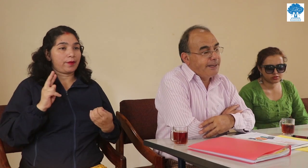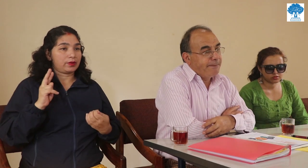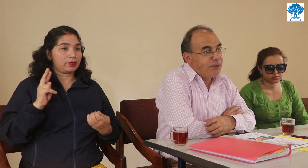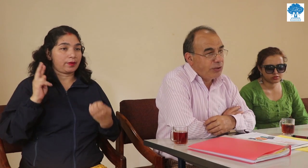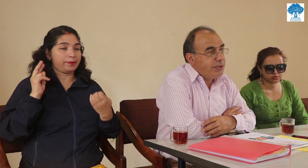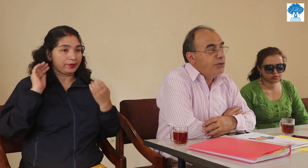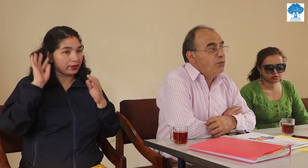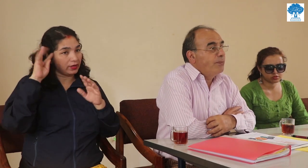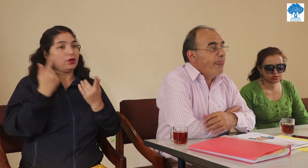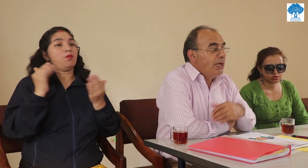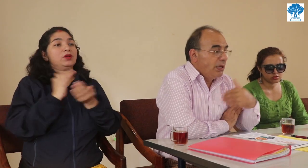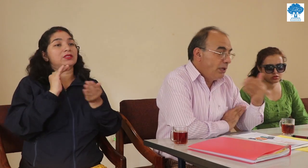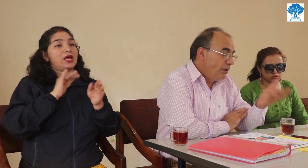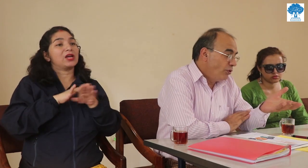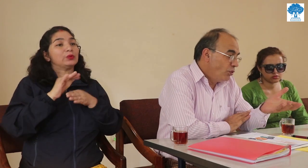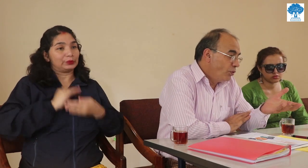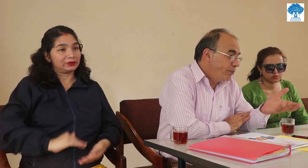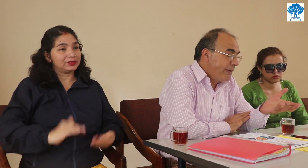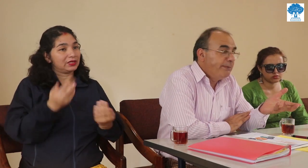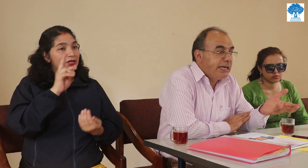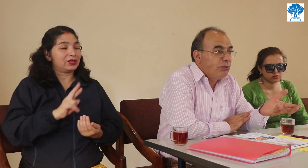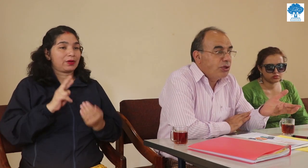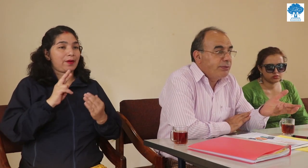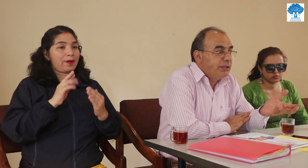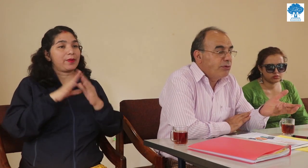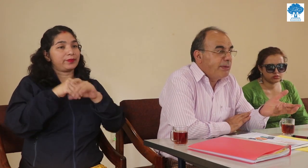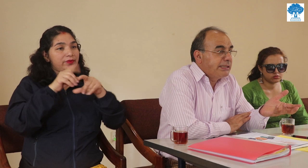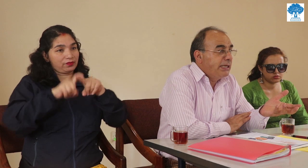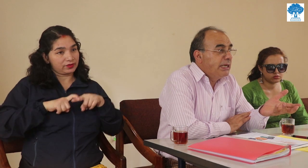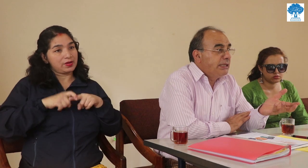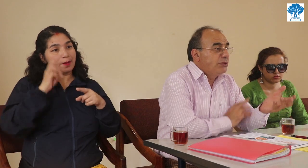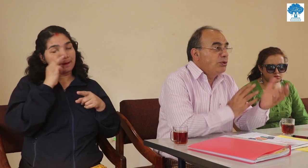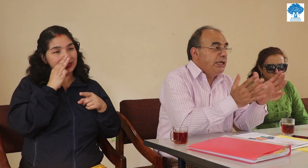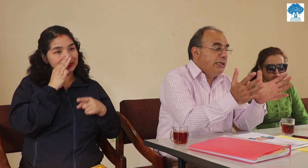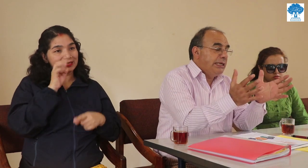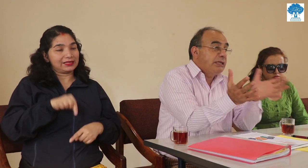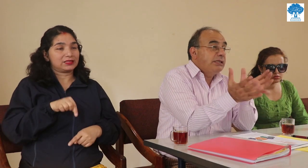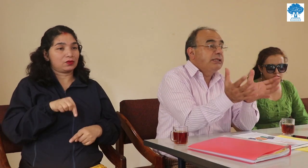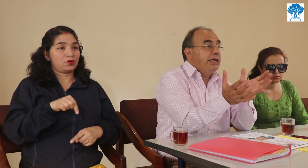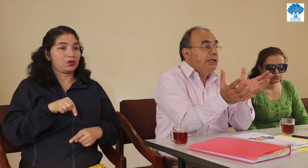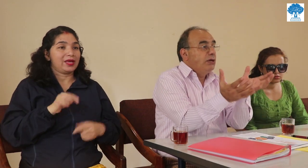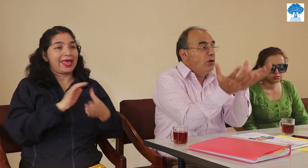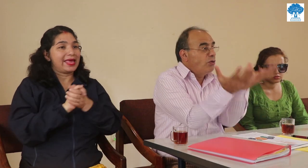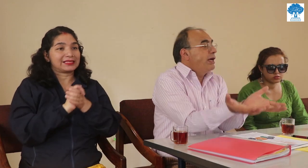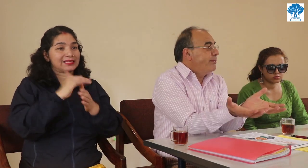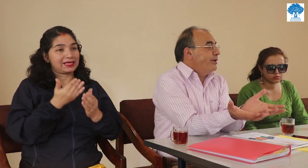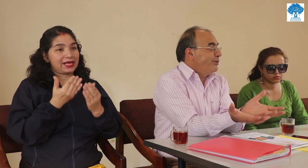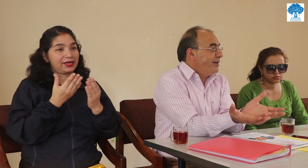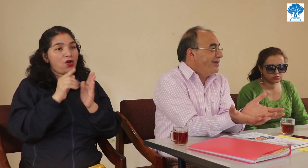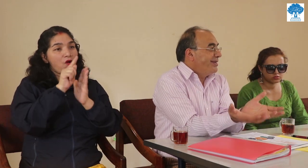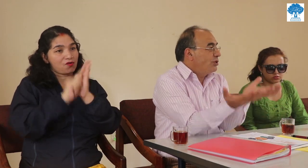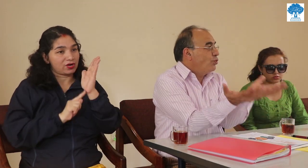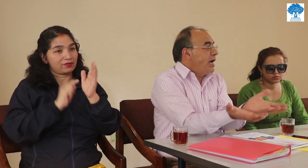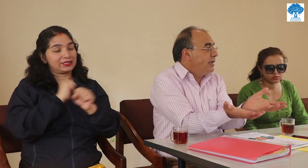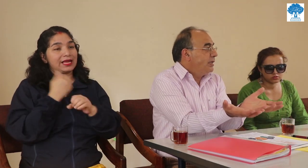चाहिँ सर्भिसेसहरू यो फ्यामिली प्लानिङको सर्भिसेसहरूमा चाहिँ त्यसको चाहिँ एक्सेसलाई घटाउने काम गरेको